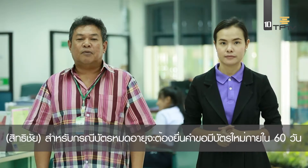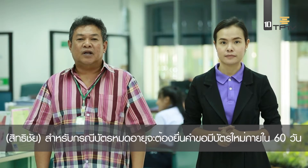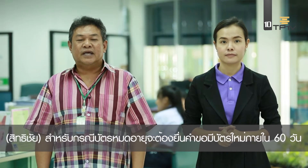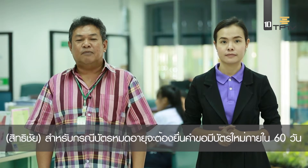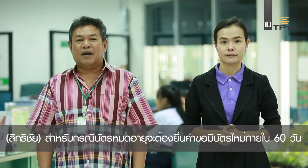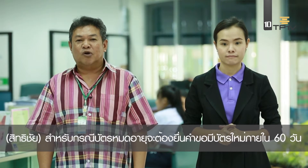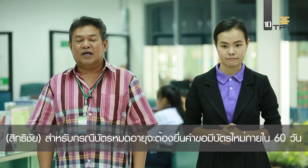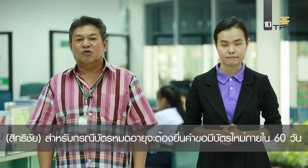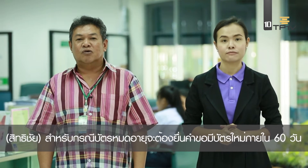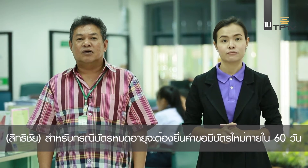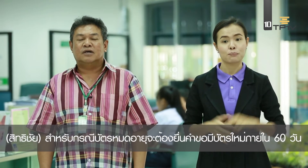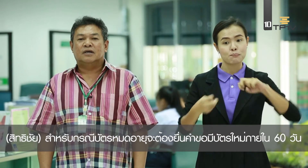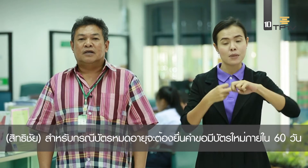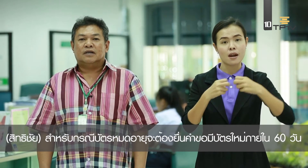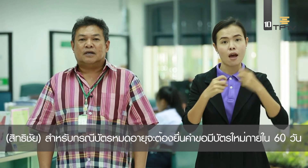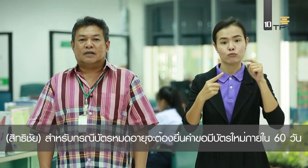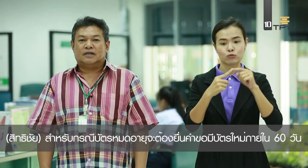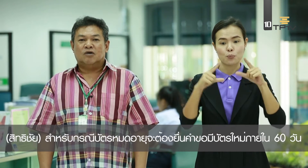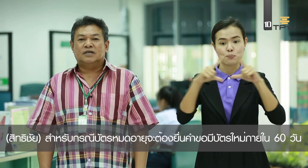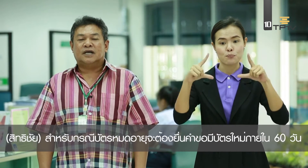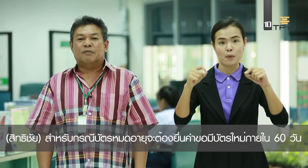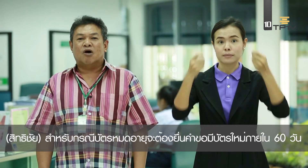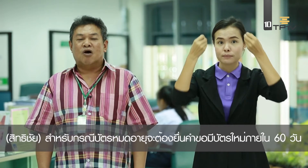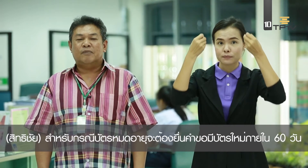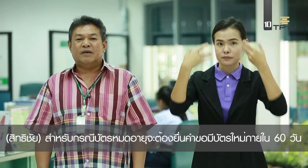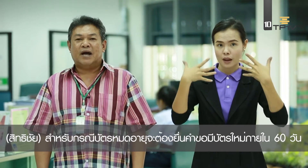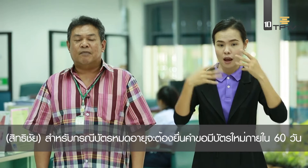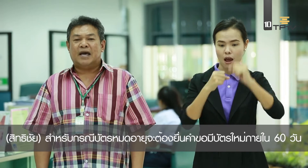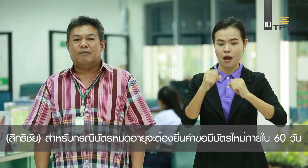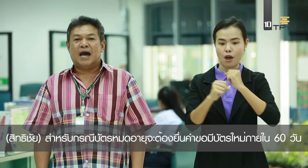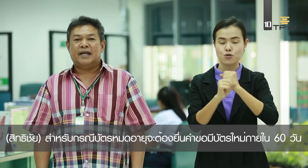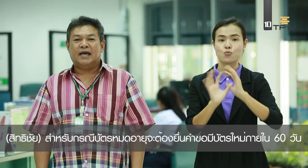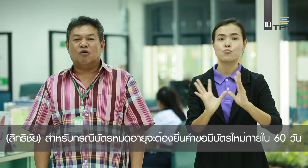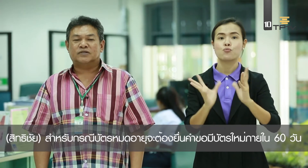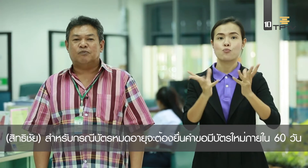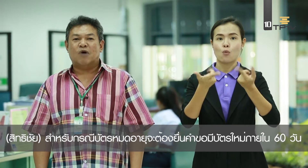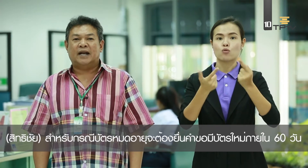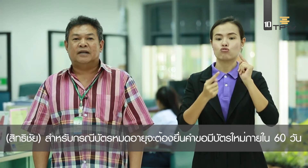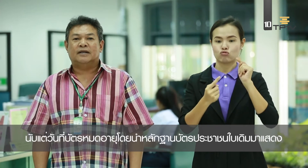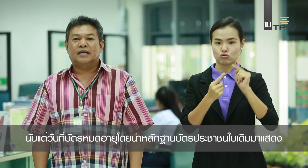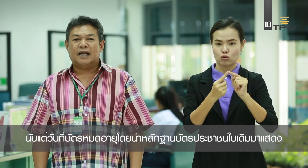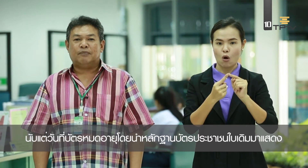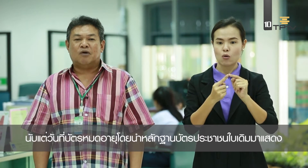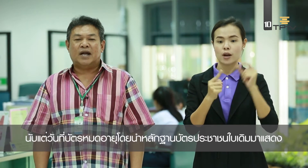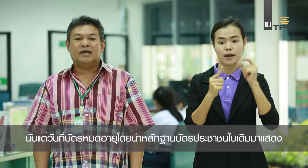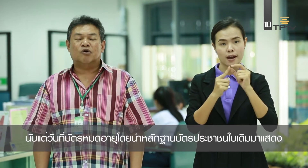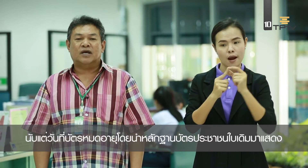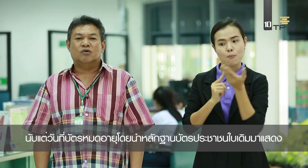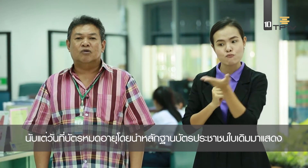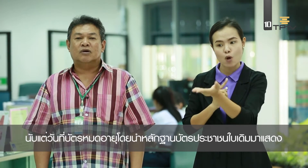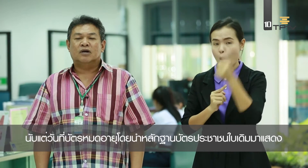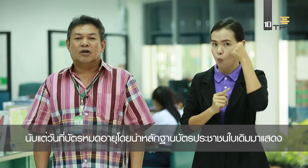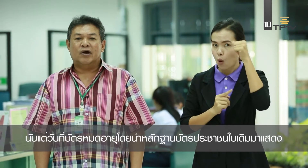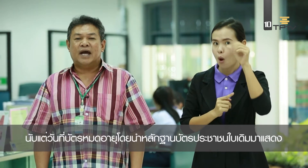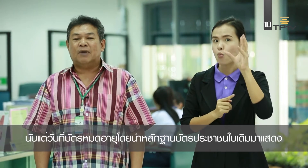สำหรับกรณีบัตรหมดอายุจะต้องยื่นคำขอมีบัตรใหม่ภายใน60วันนับแต่วันที่หมดอ